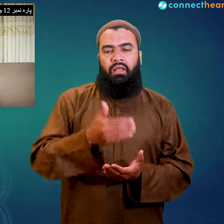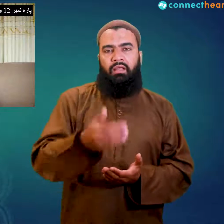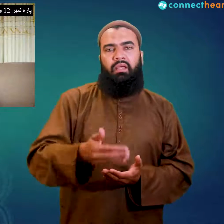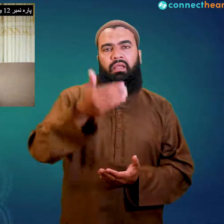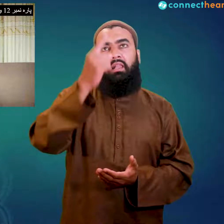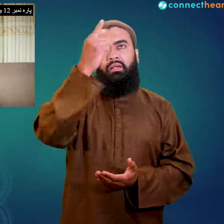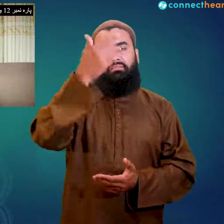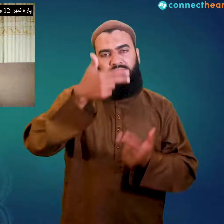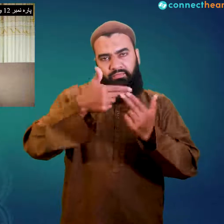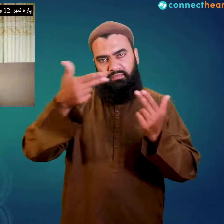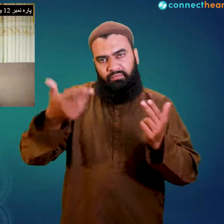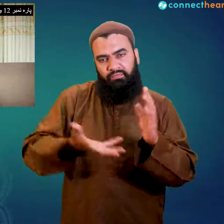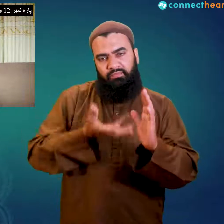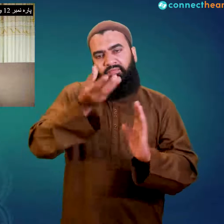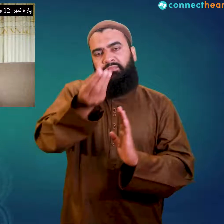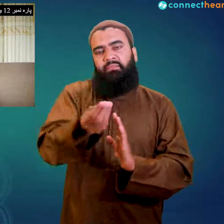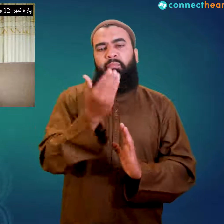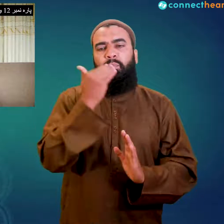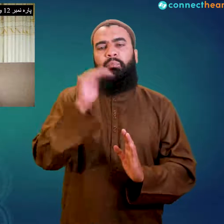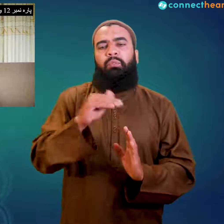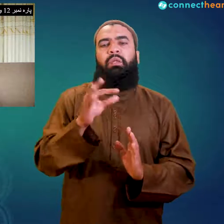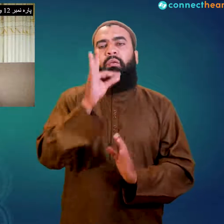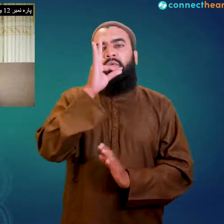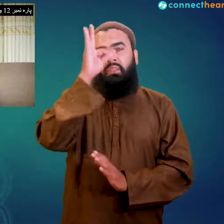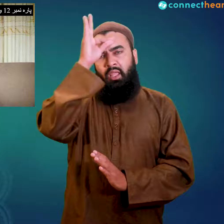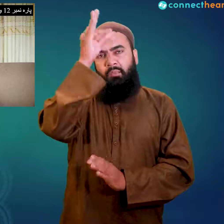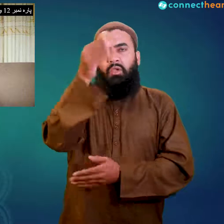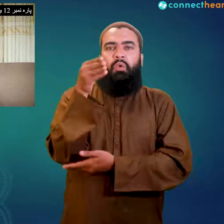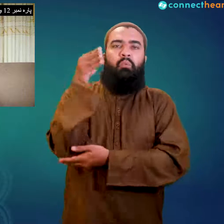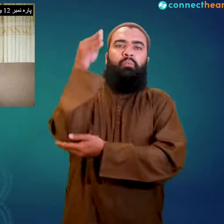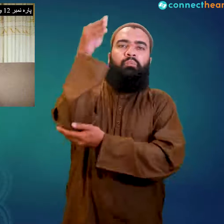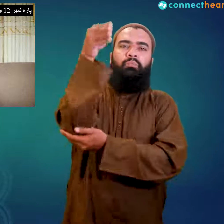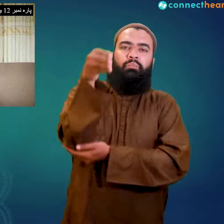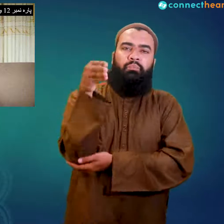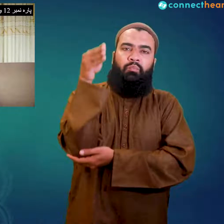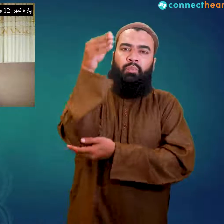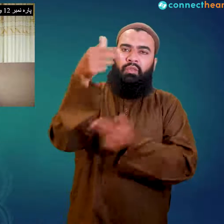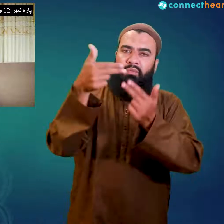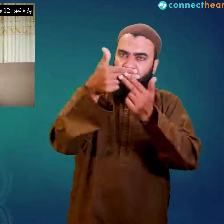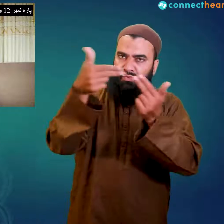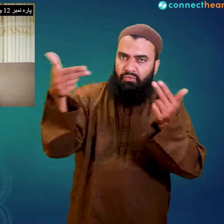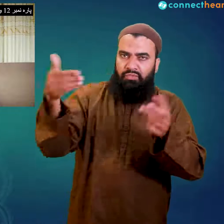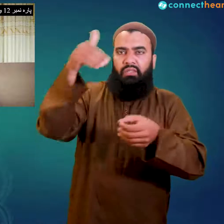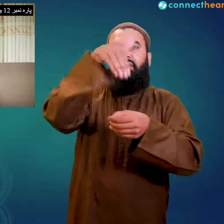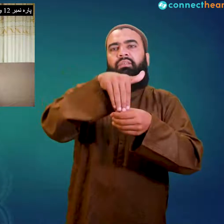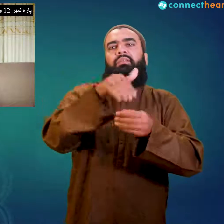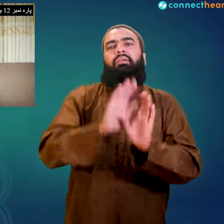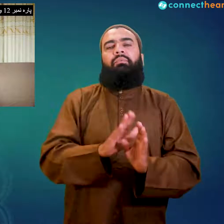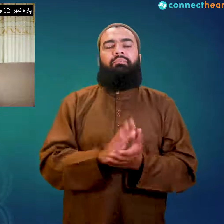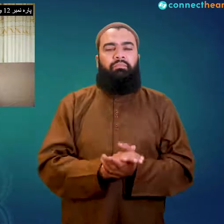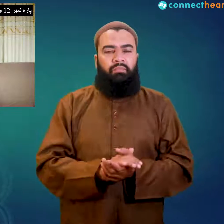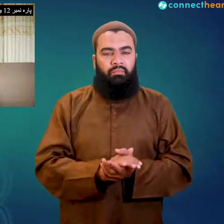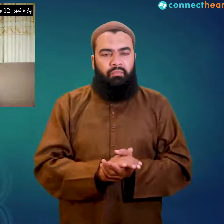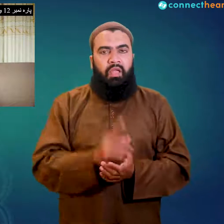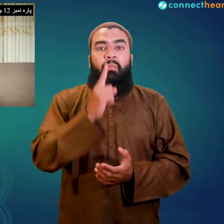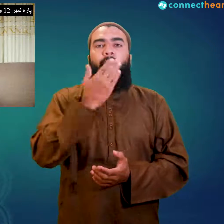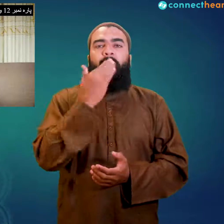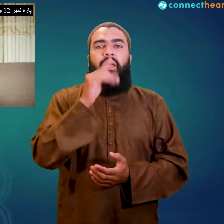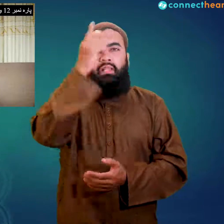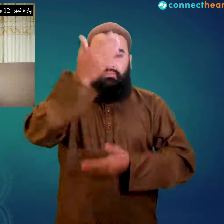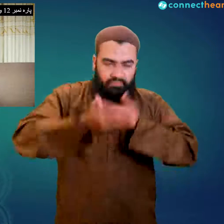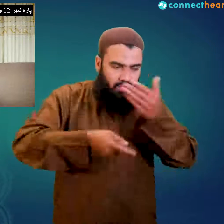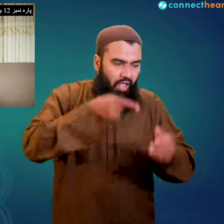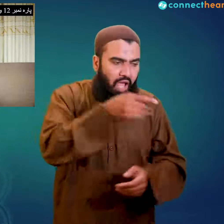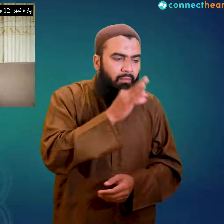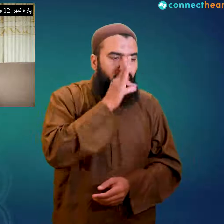وسلم سے مخاطب ہو کر فرما رہے ہیں کہ یہ سارے واقعات ہم آپ کو جو بتا رہے ہیں تاکہ آپ کا دل اس سے